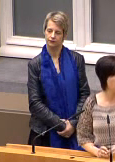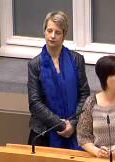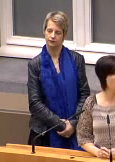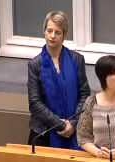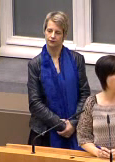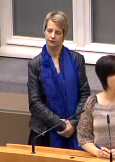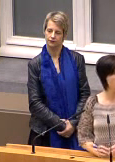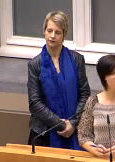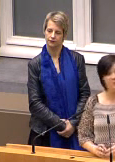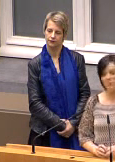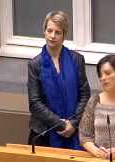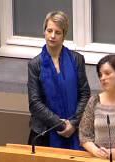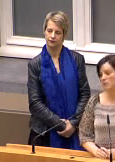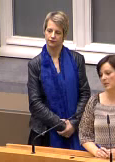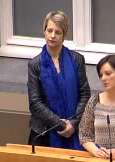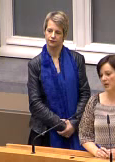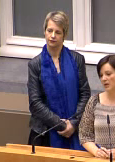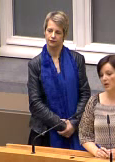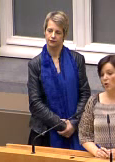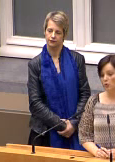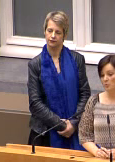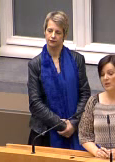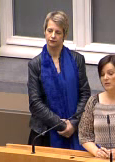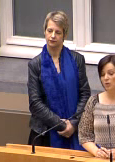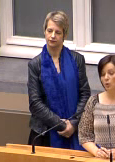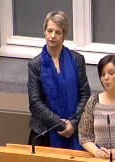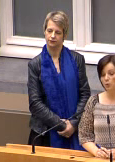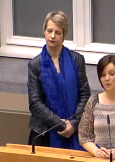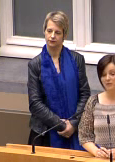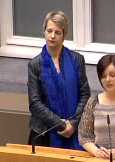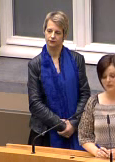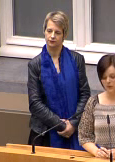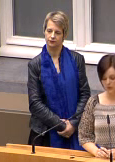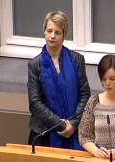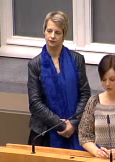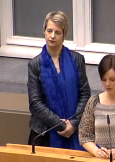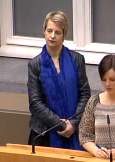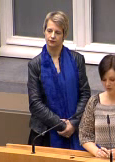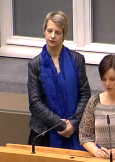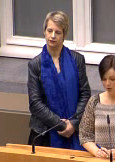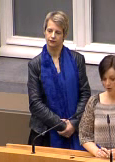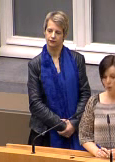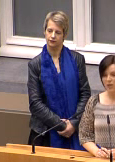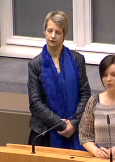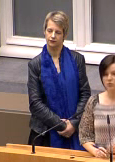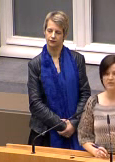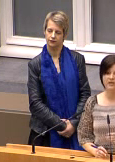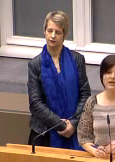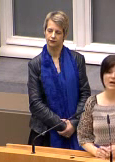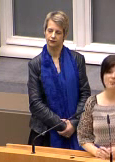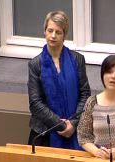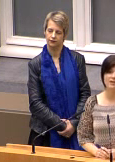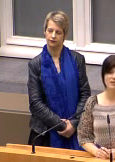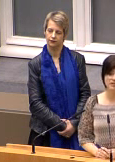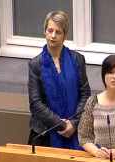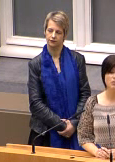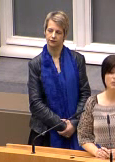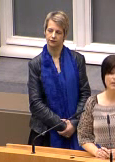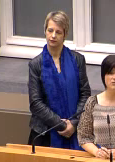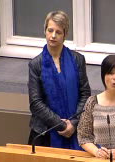kan of niet in dit bepaald pretpark. Nu, mijn oproep en vraag is vooral naar u, meneer de minister. Hoe gaat u dit verder aanpakken? Is het niet het moment om